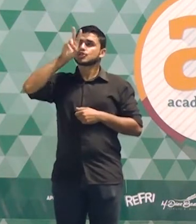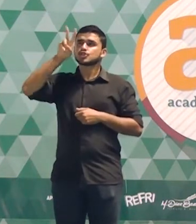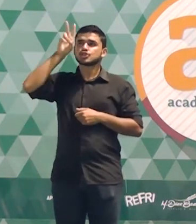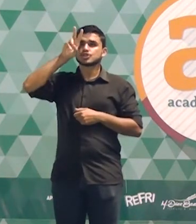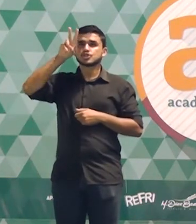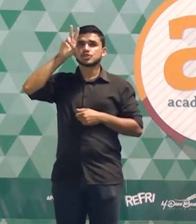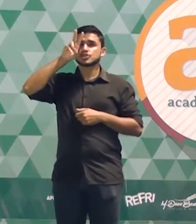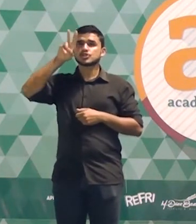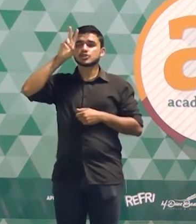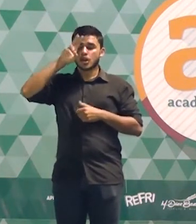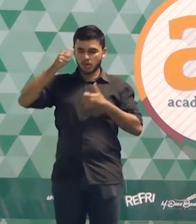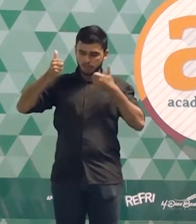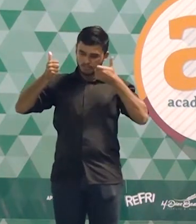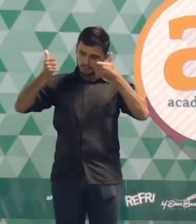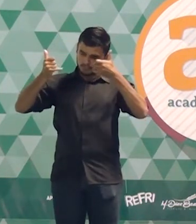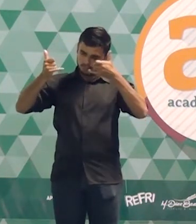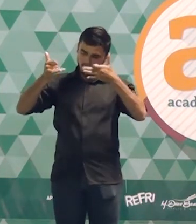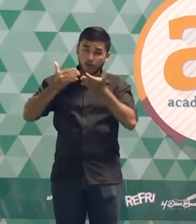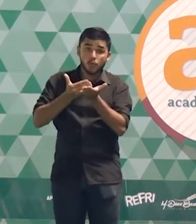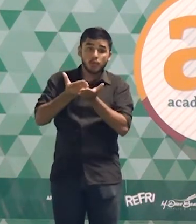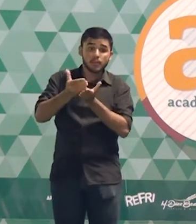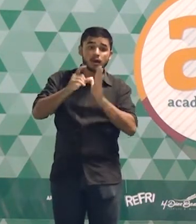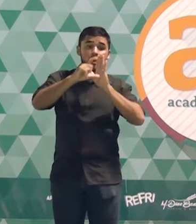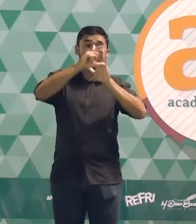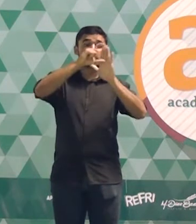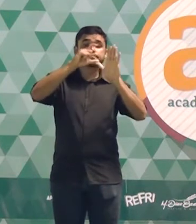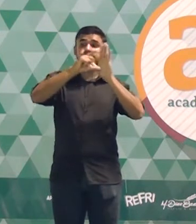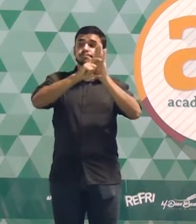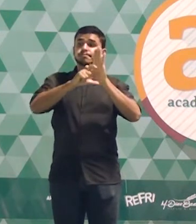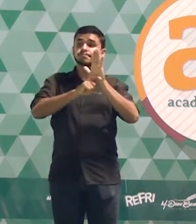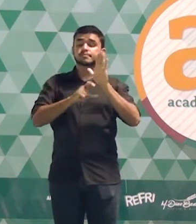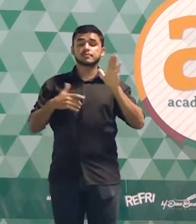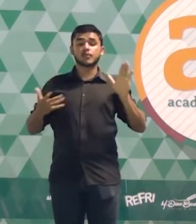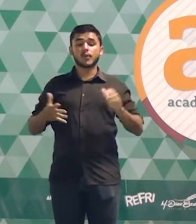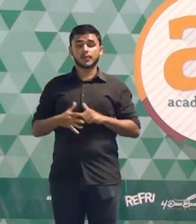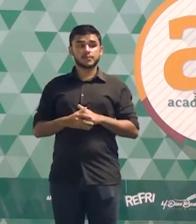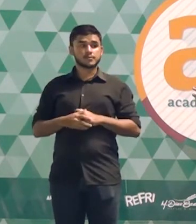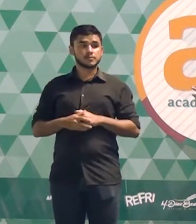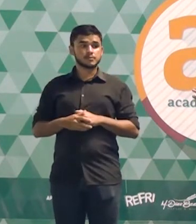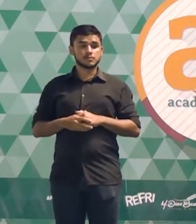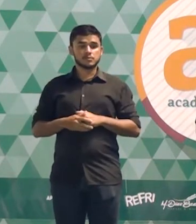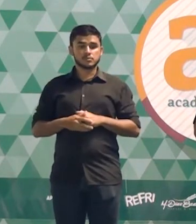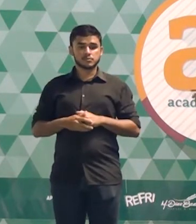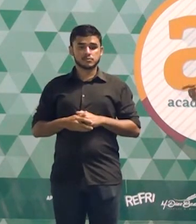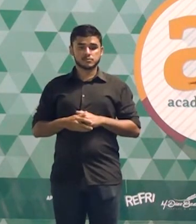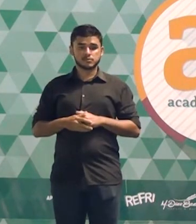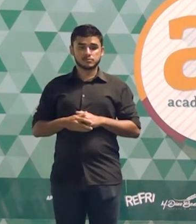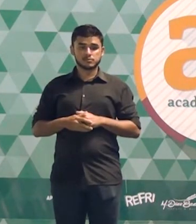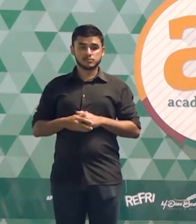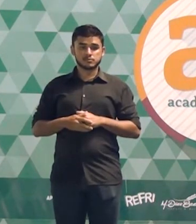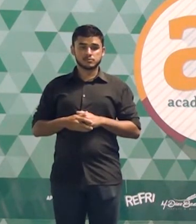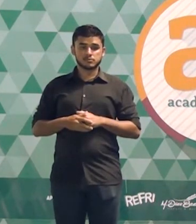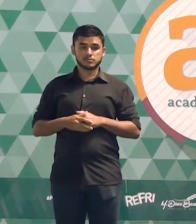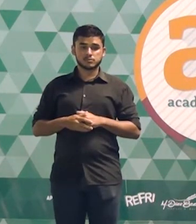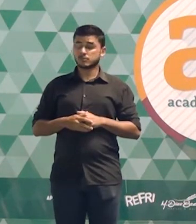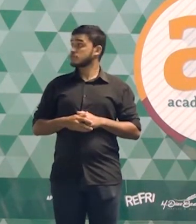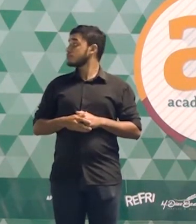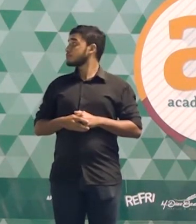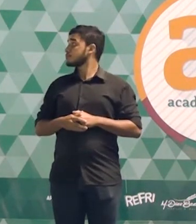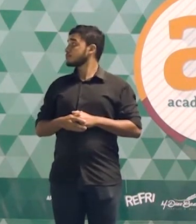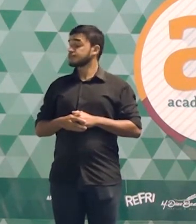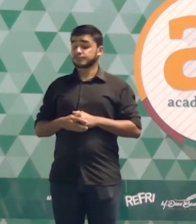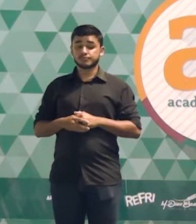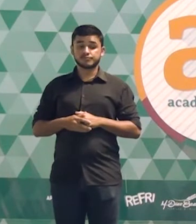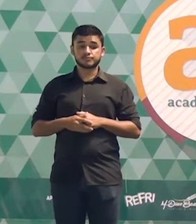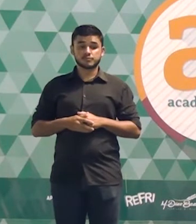começa a ser contada? A partir de que momento desse texto? A partir de que momento? A partir